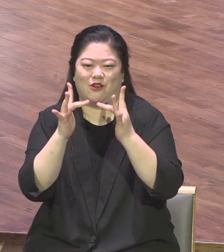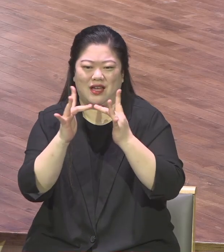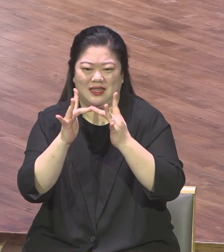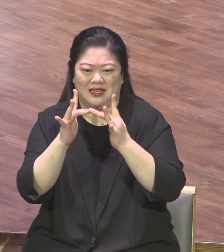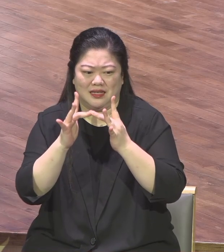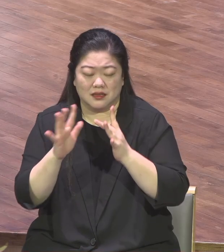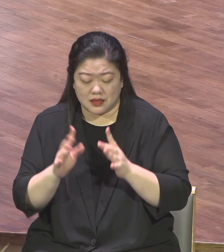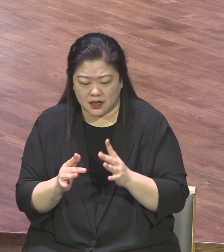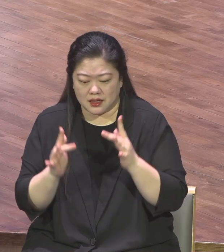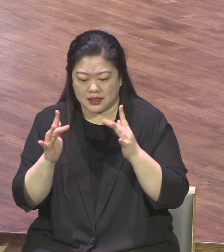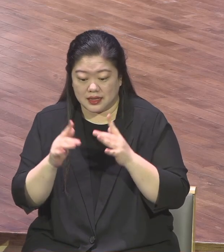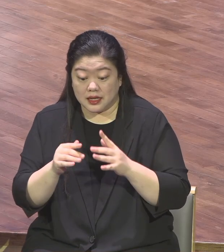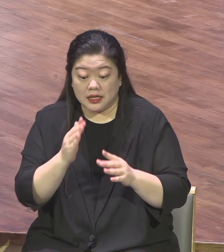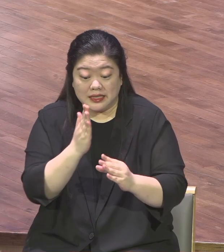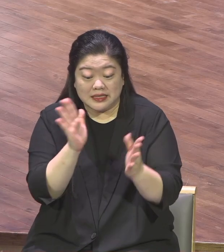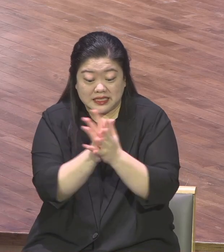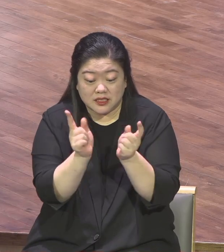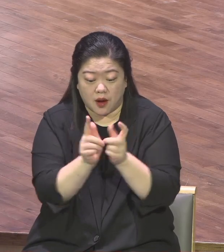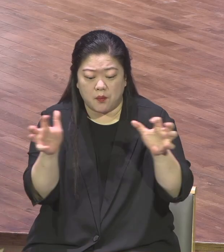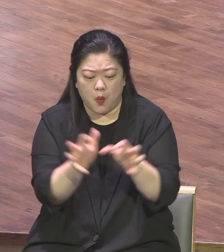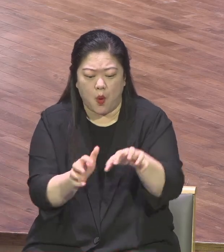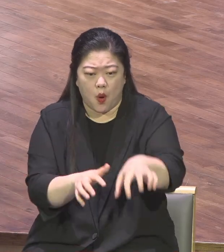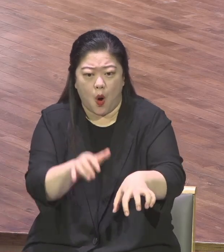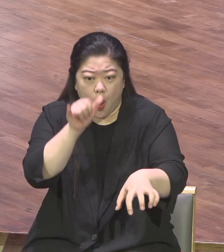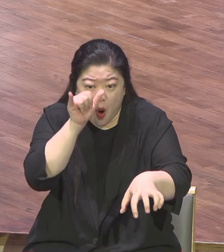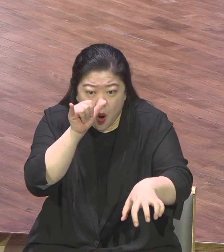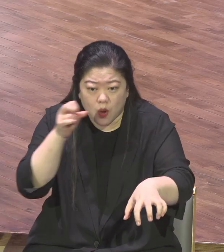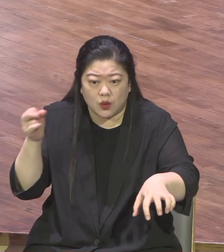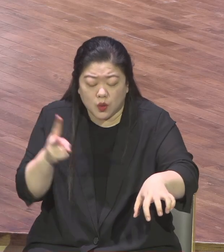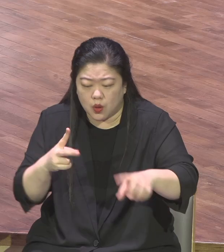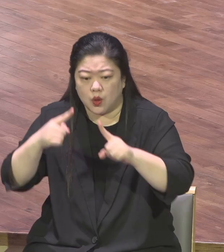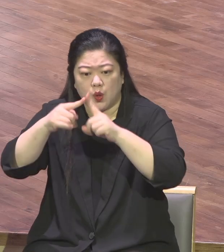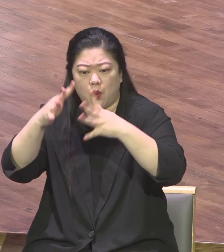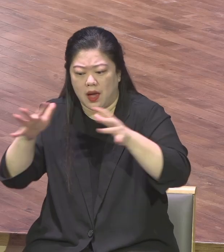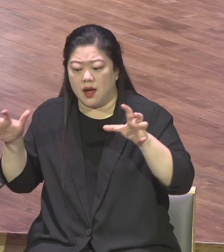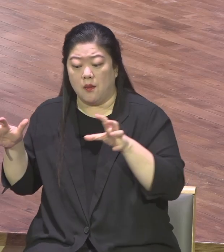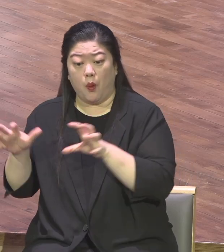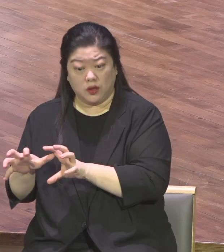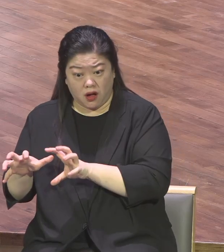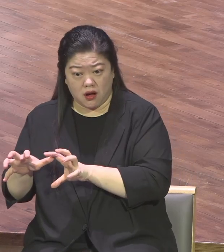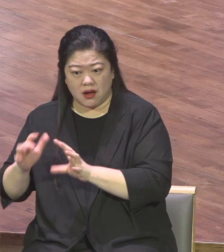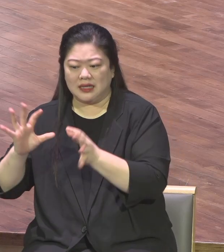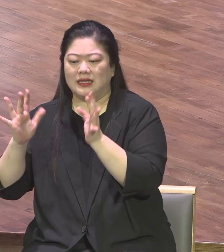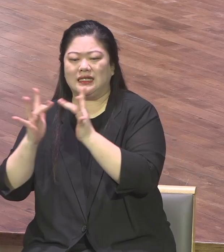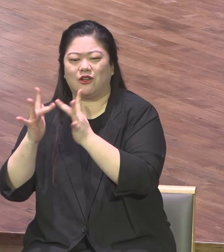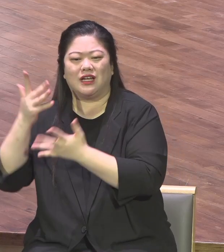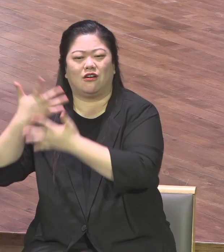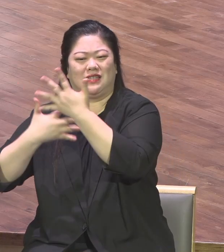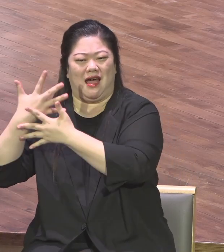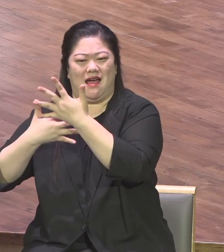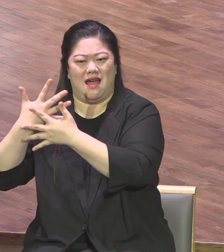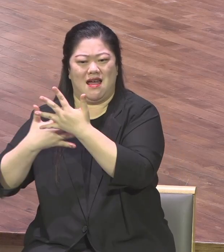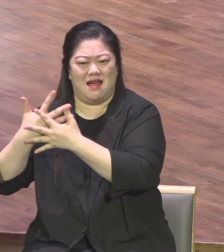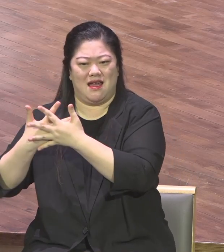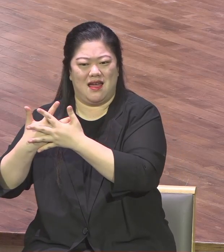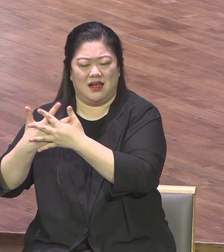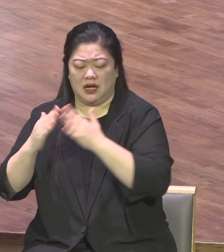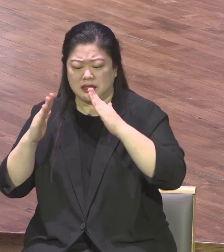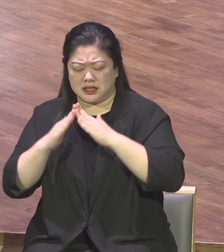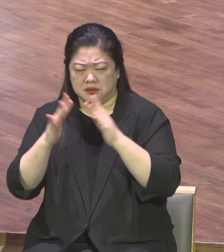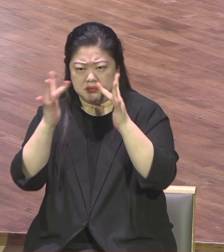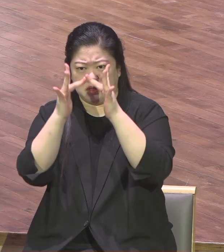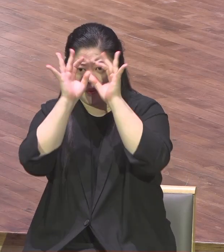RUTC에서는 오프라인 대회가 열리고 또 모든 각 교회 타운들은 이렇게 온라인으로 진행이